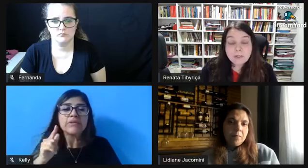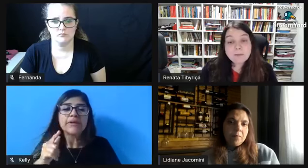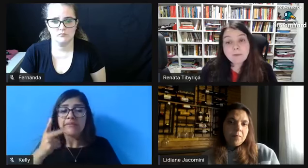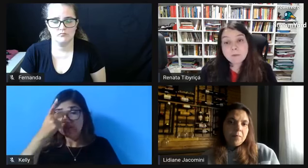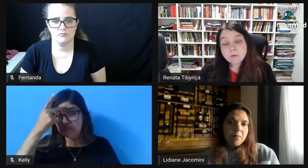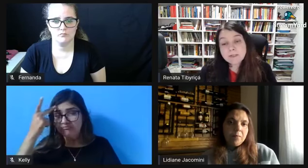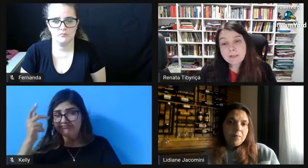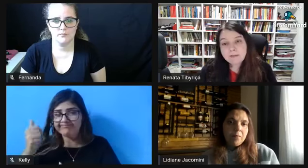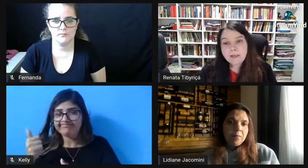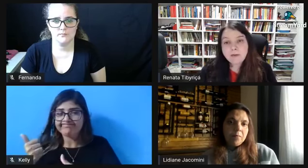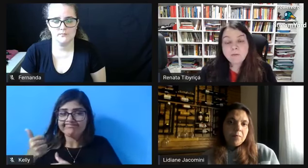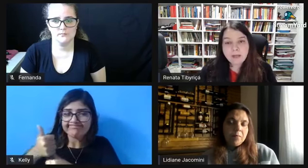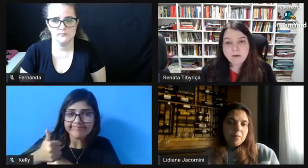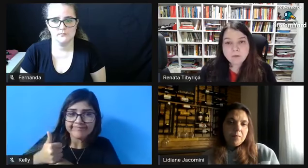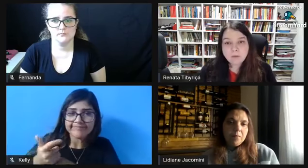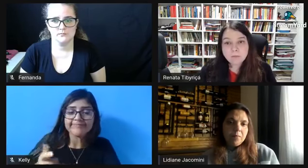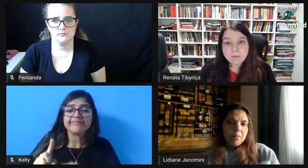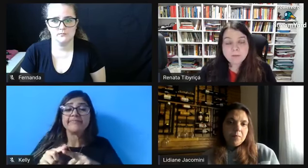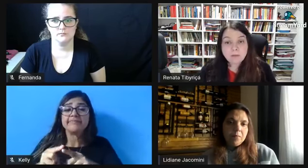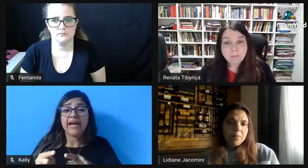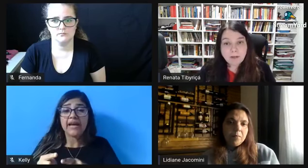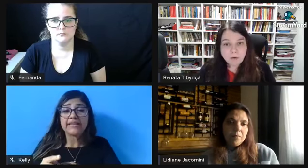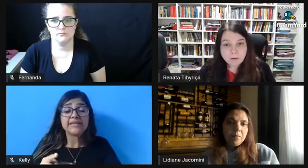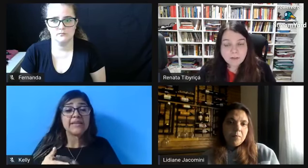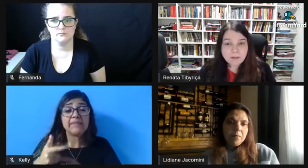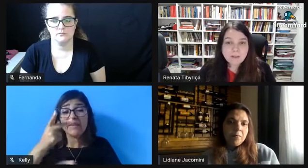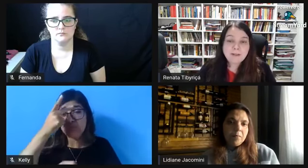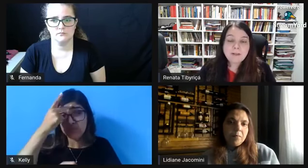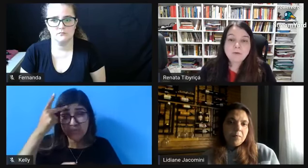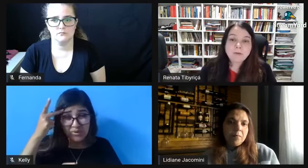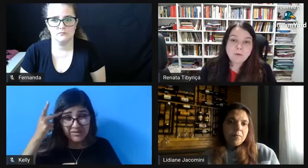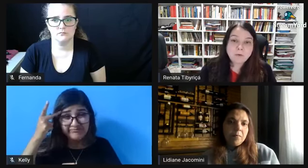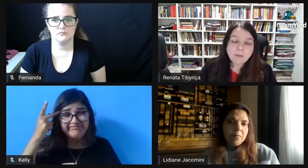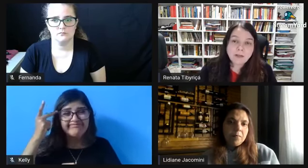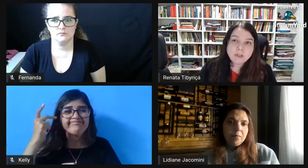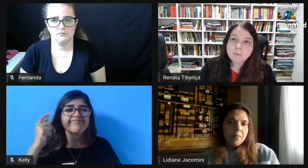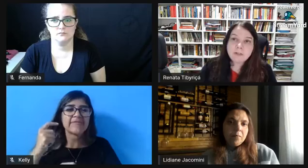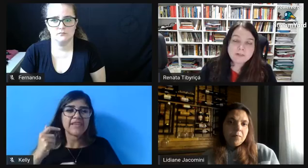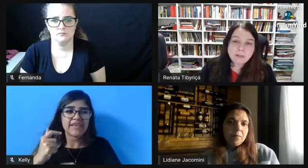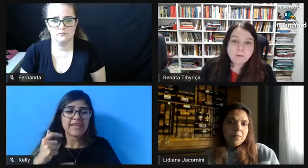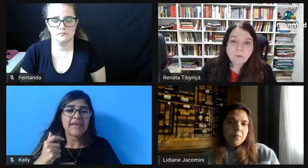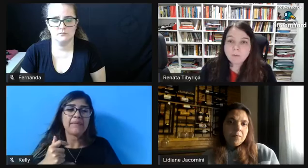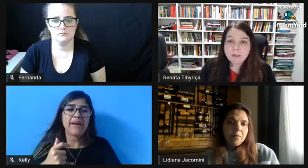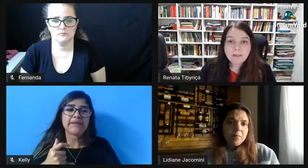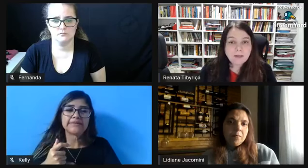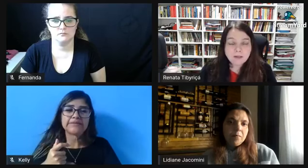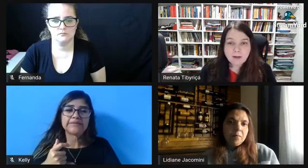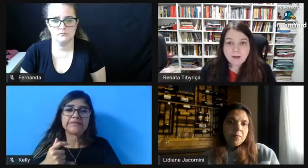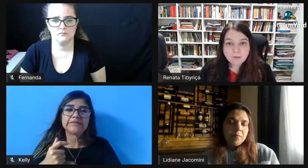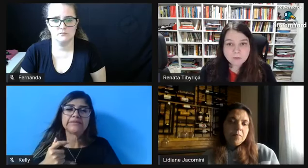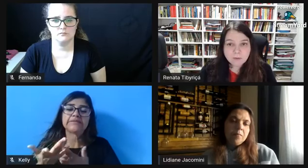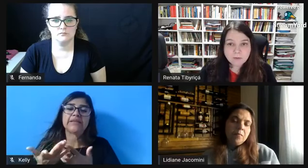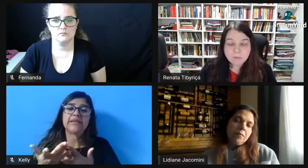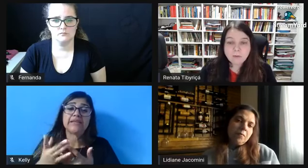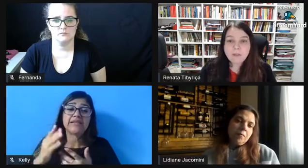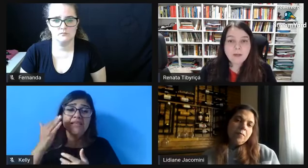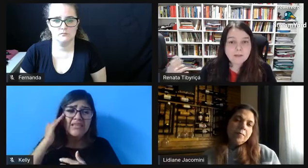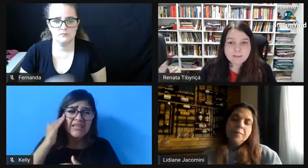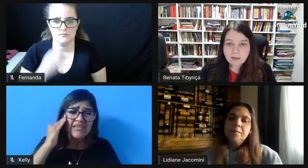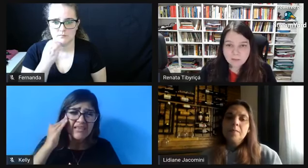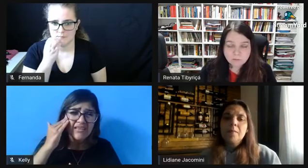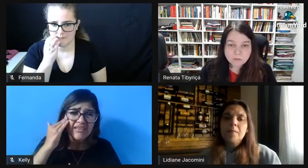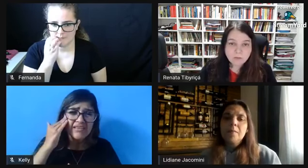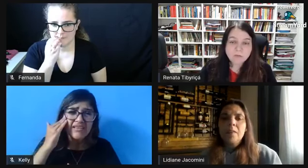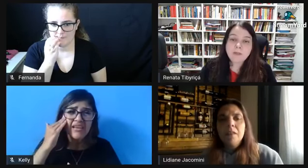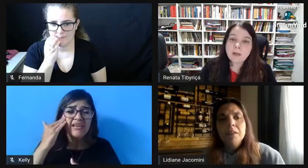Mas a gente sabe que tem pessoas que têm um grau de comprometimento maior e que teriam dificuldade de, por exemplo, compreender atos